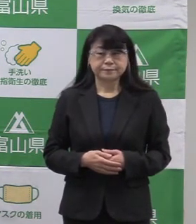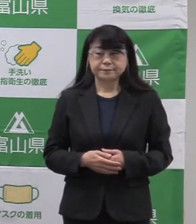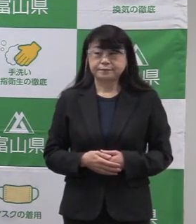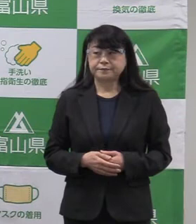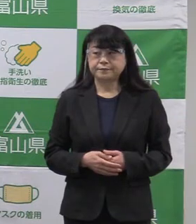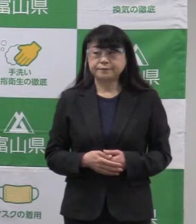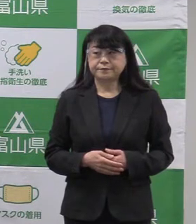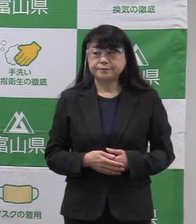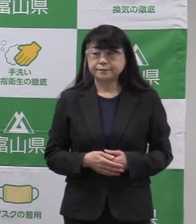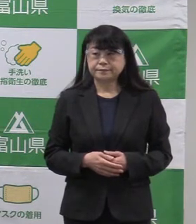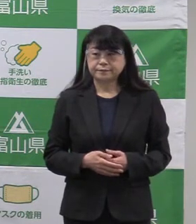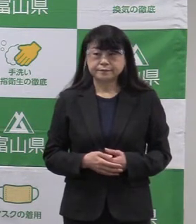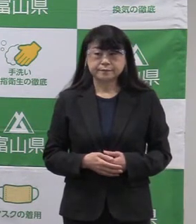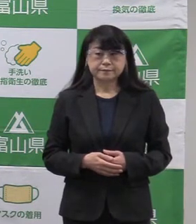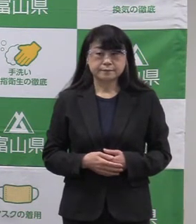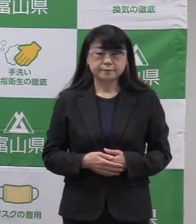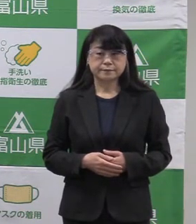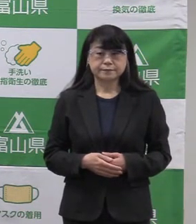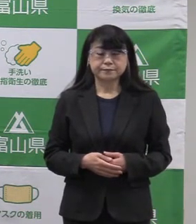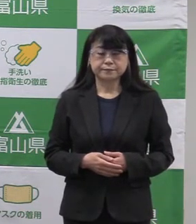どうですか。